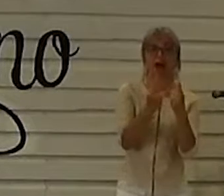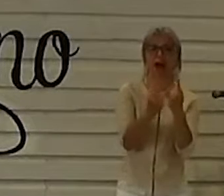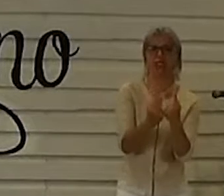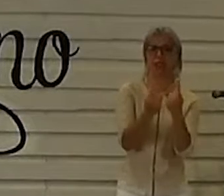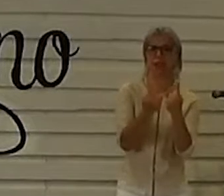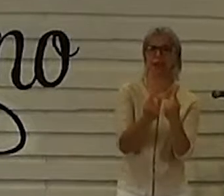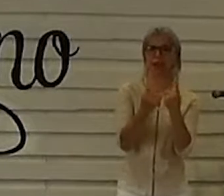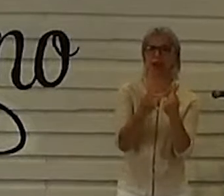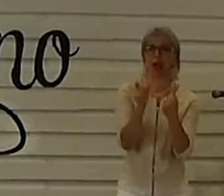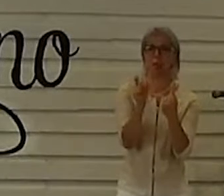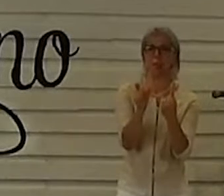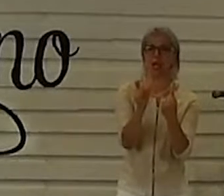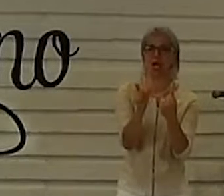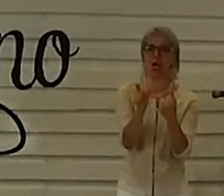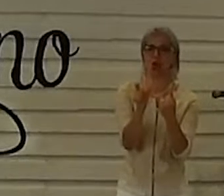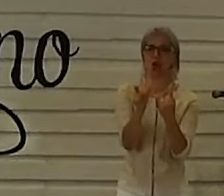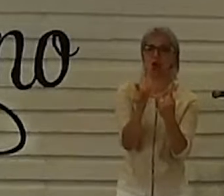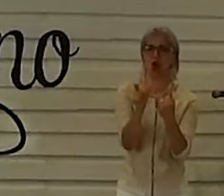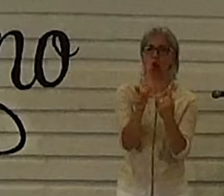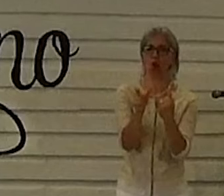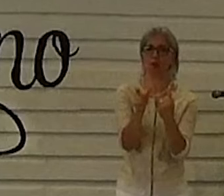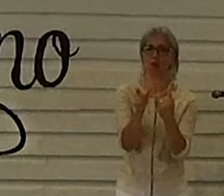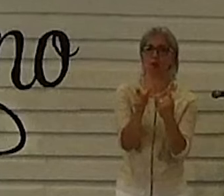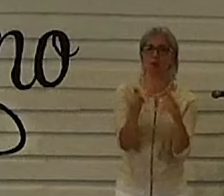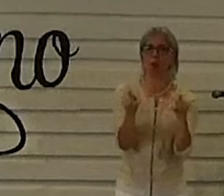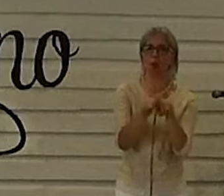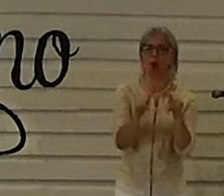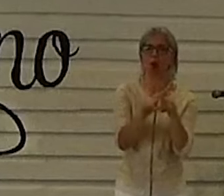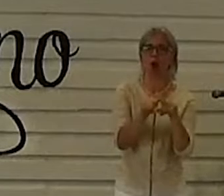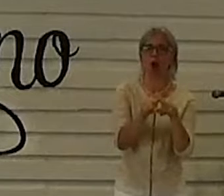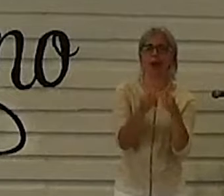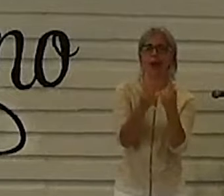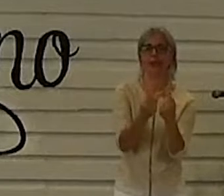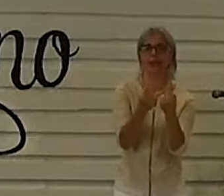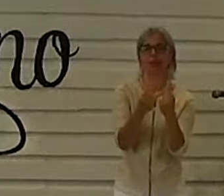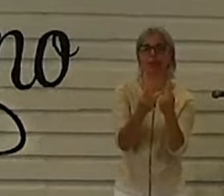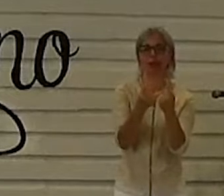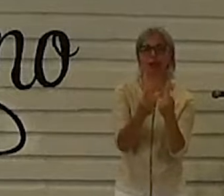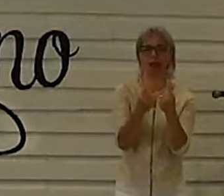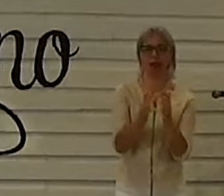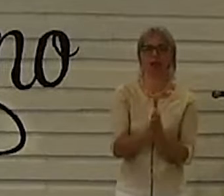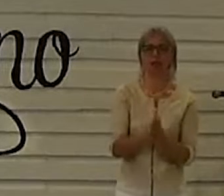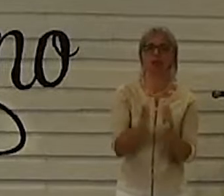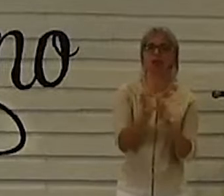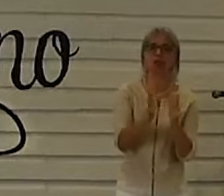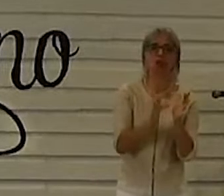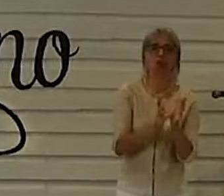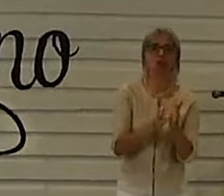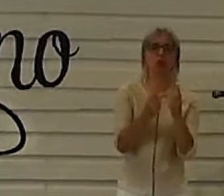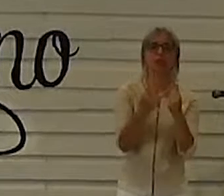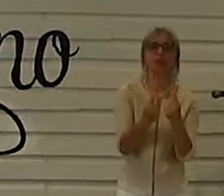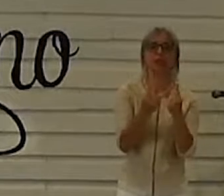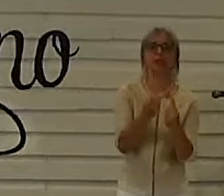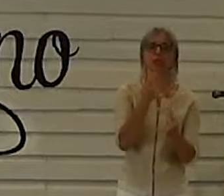Gesù ha aspettato chi? Chi vi viene in mente? La donna?